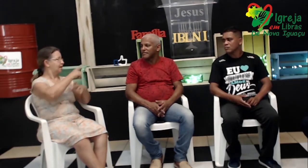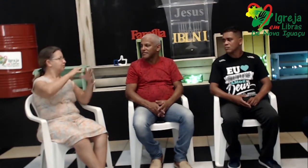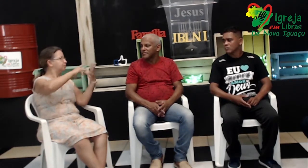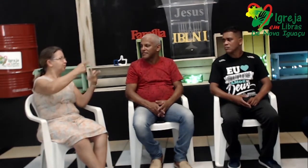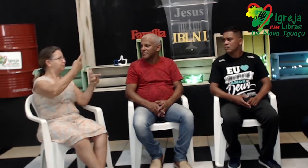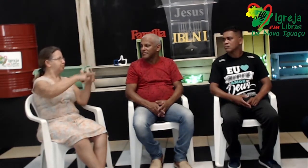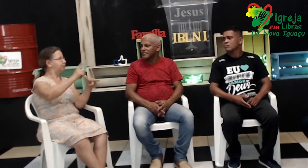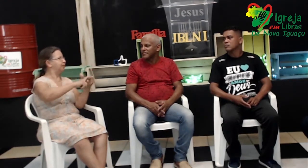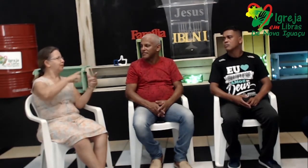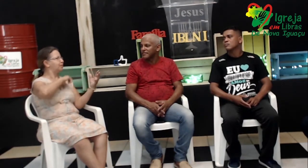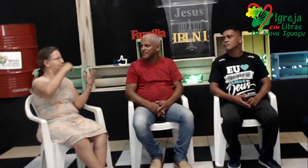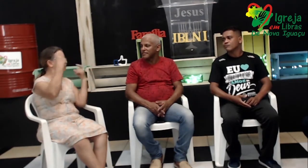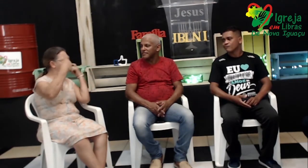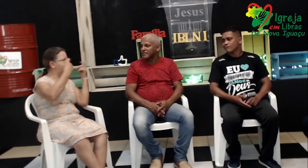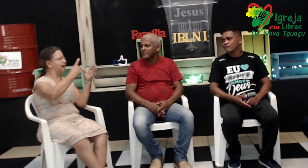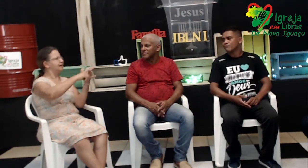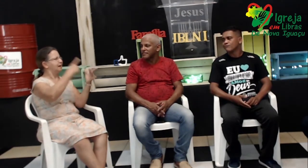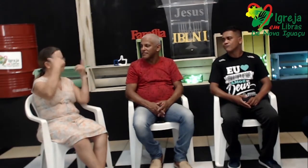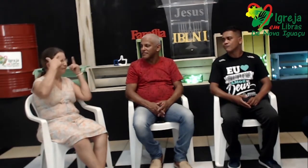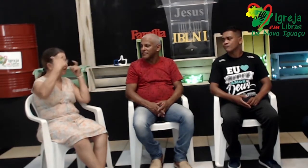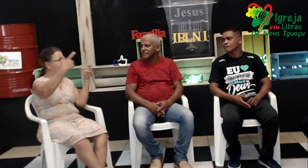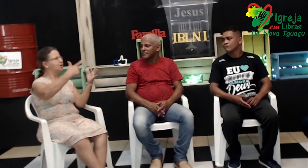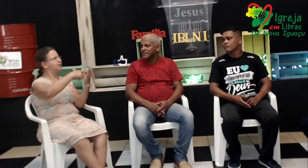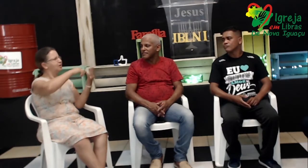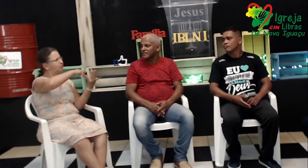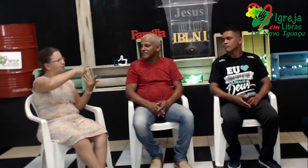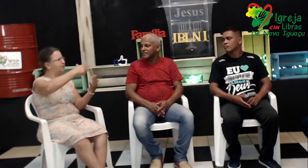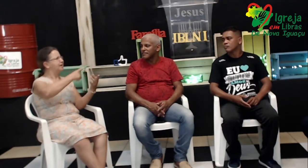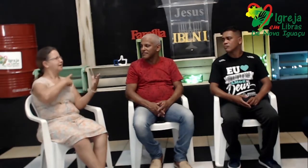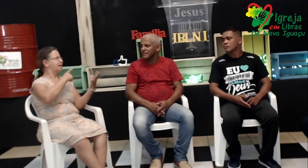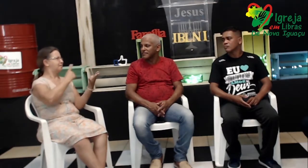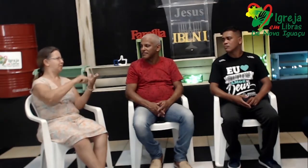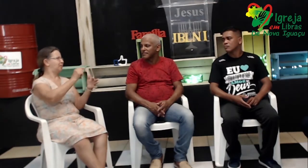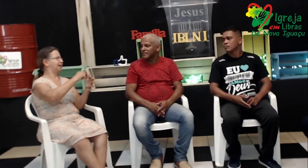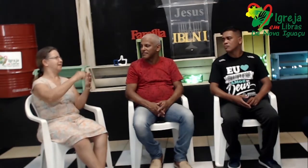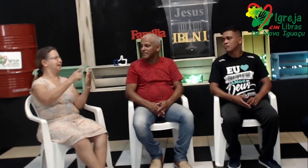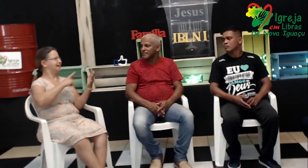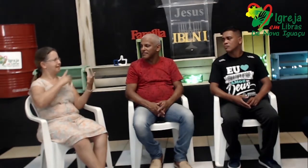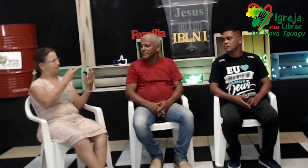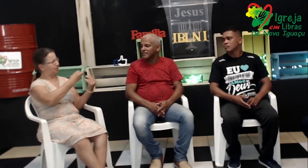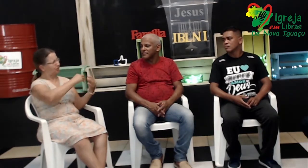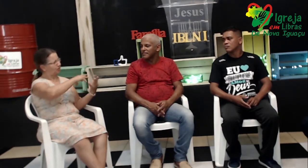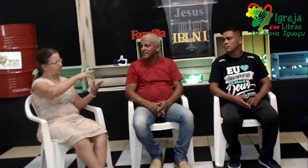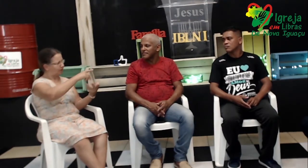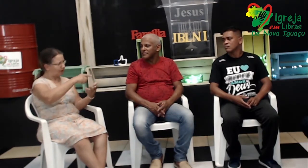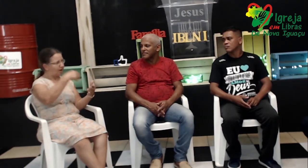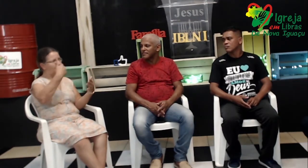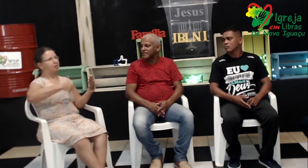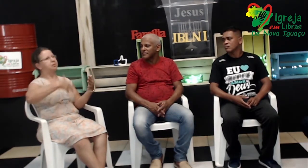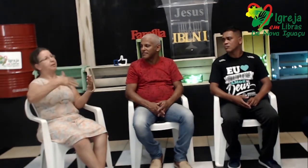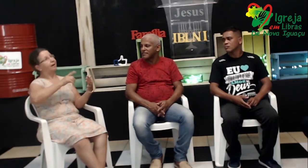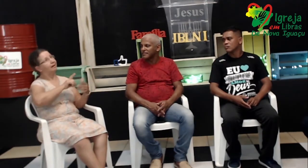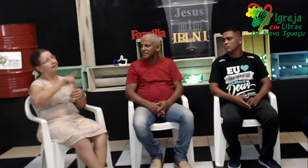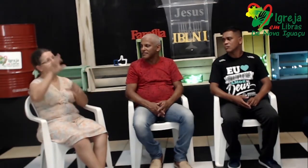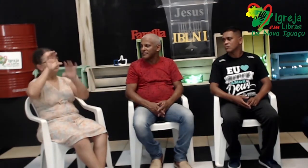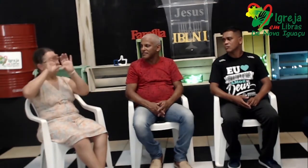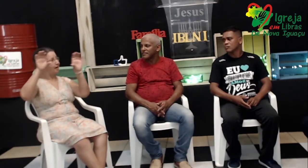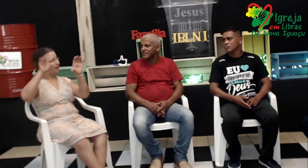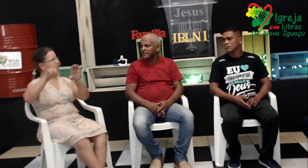vamos ter problemas, não vamos ter dificuldades, mas aqui sim nós temos todas essas coisas, mas lá